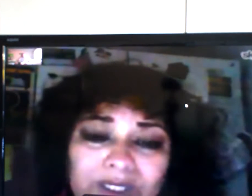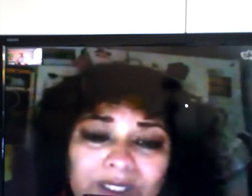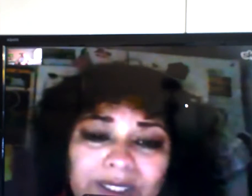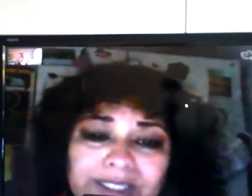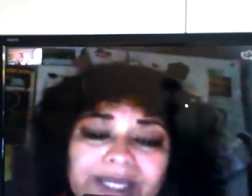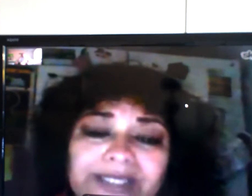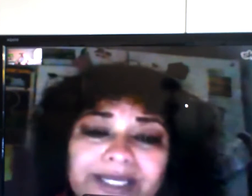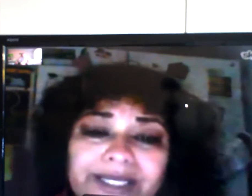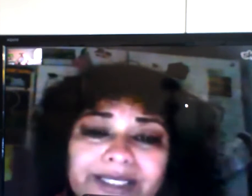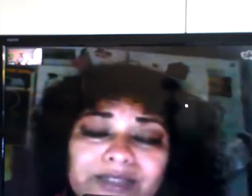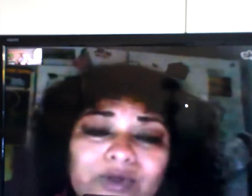qantas